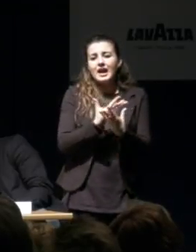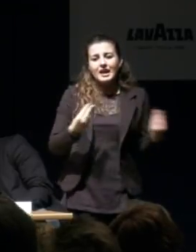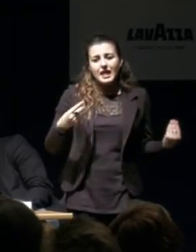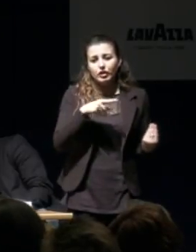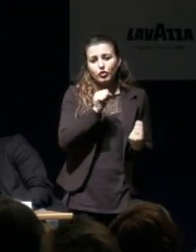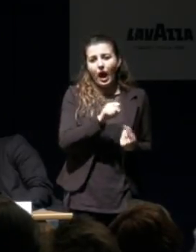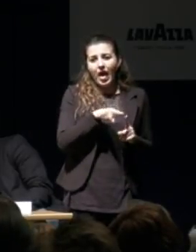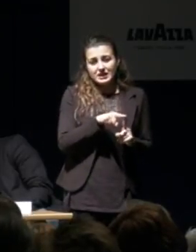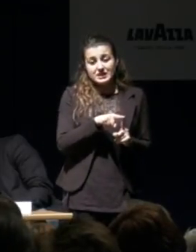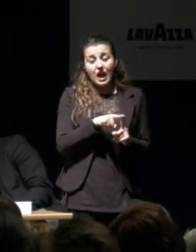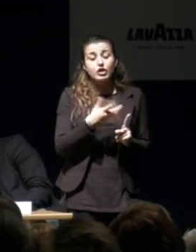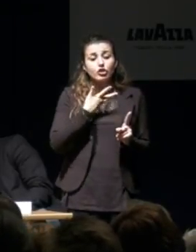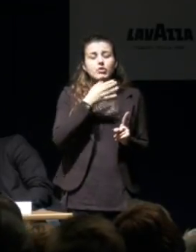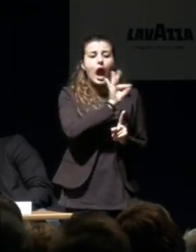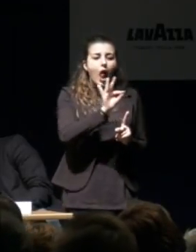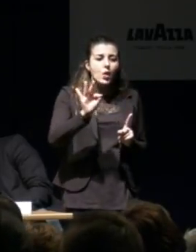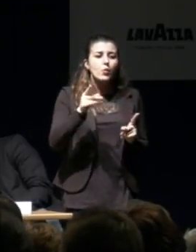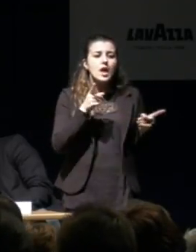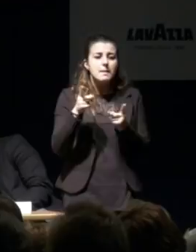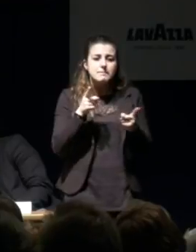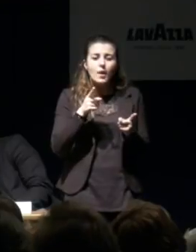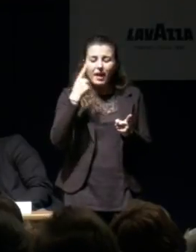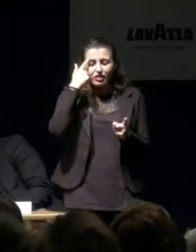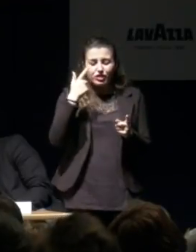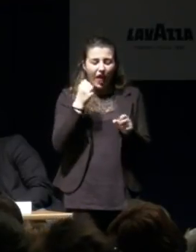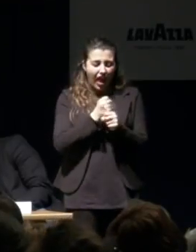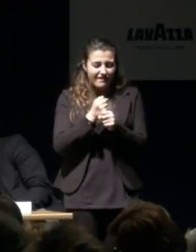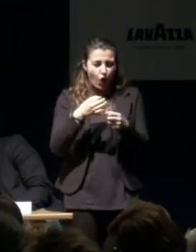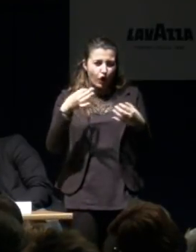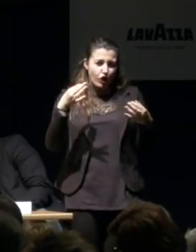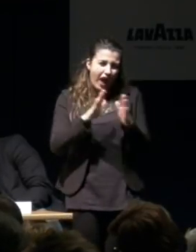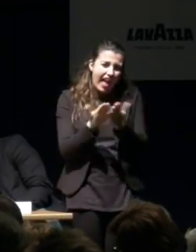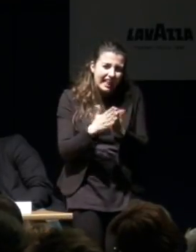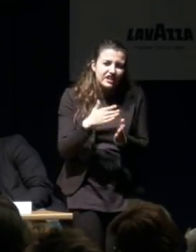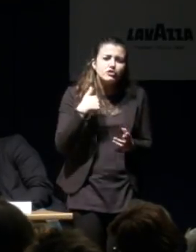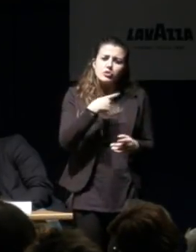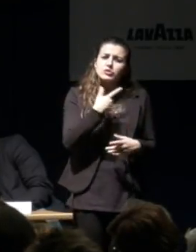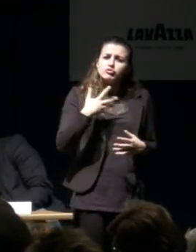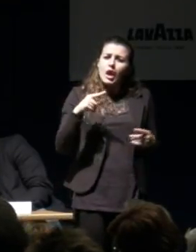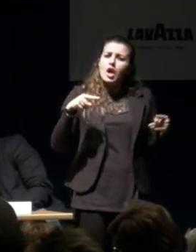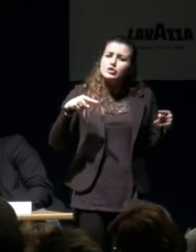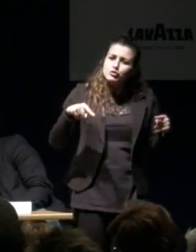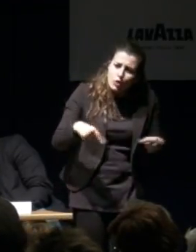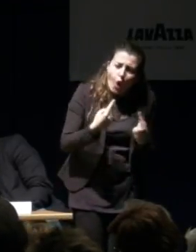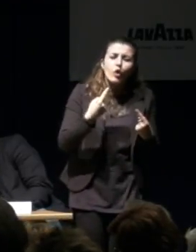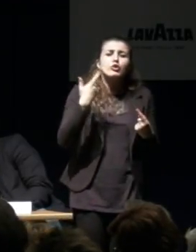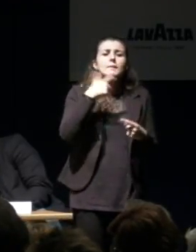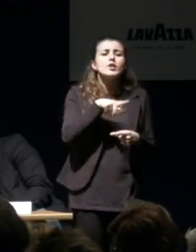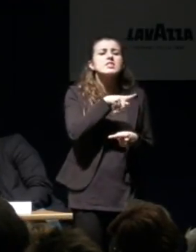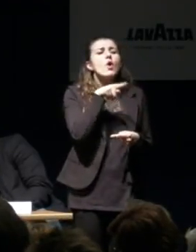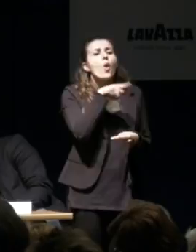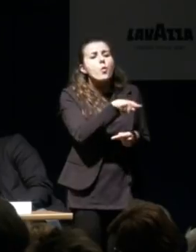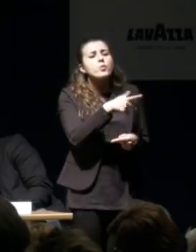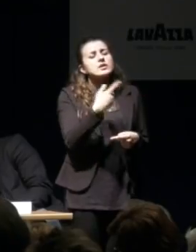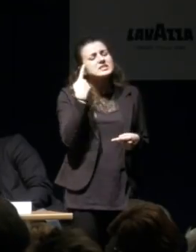ci sono stati momenti nel lavoro della rivista in cui abbiamo avuto anche degli scontri c'è stata una fase in cui lui come